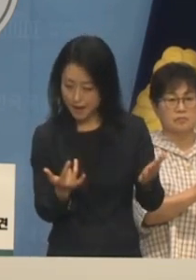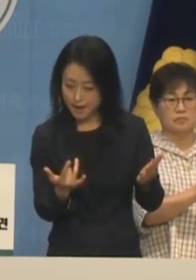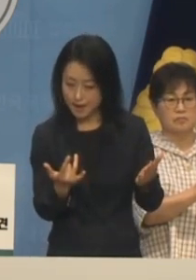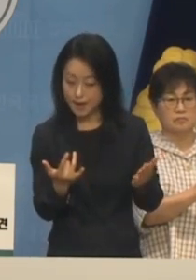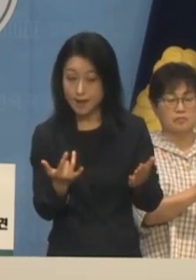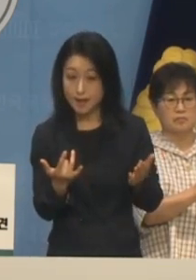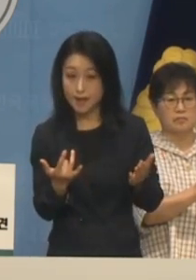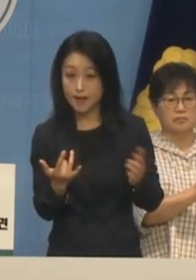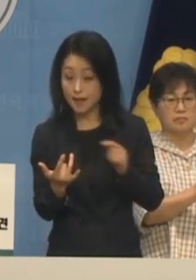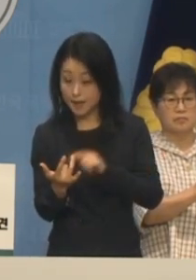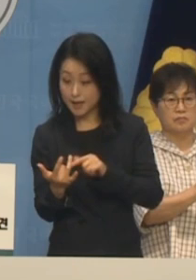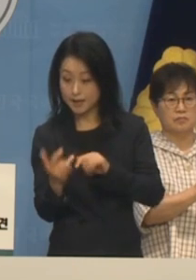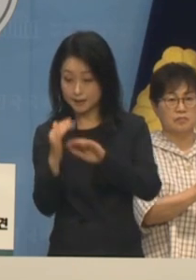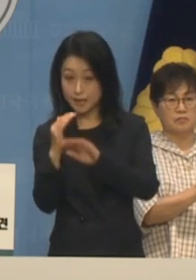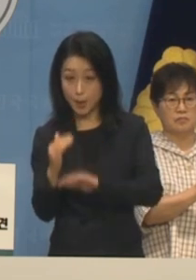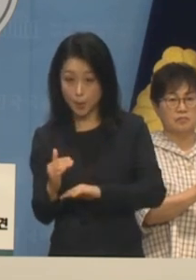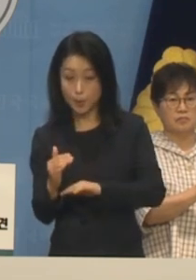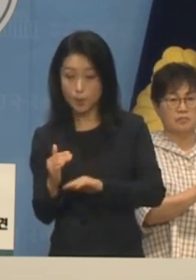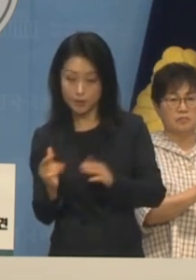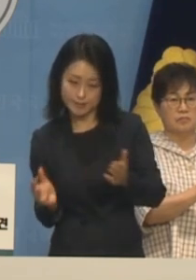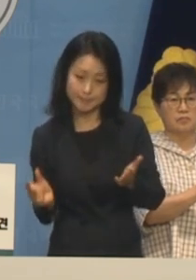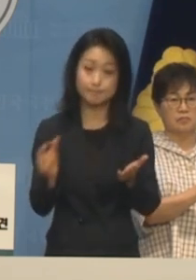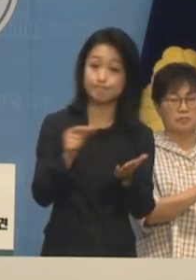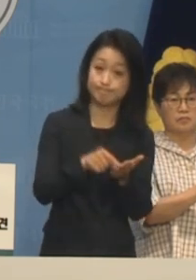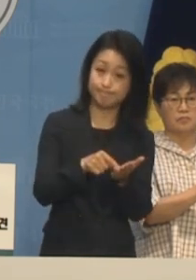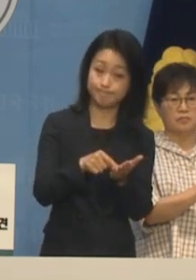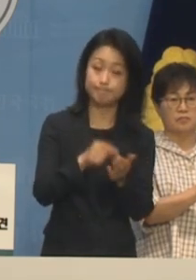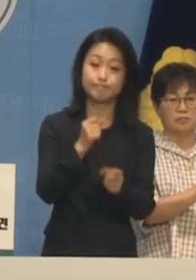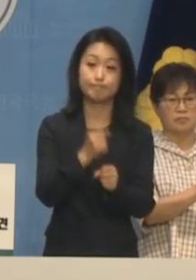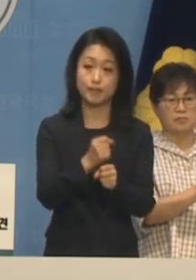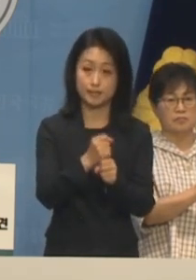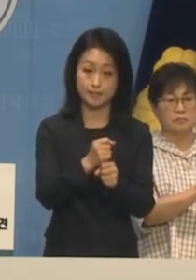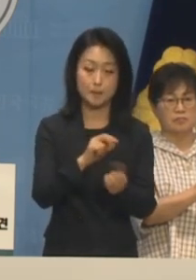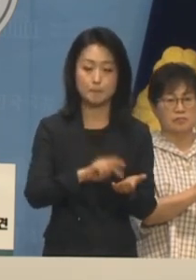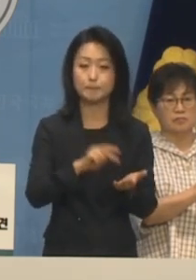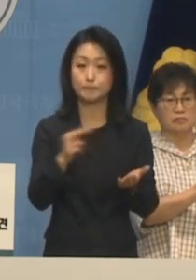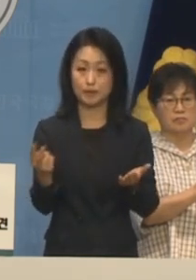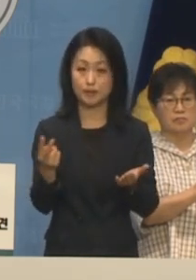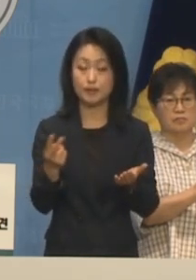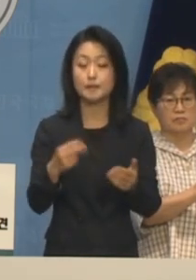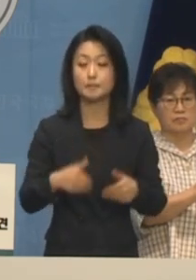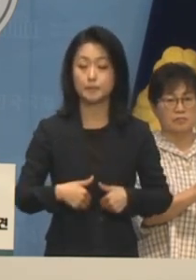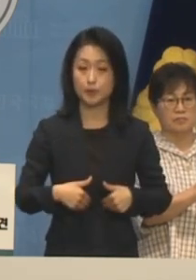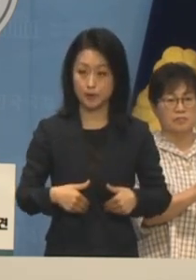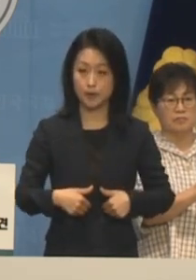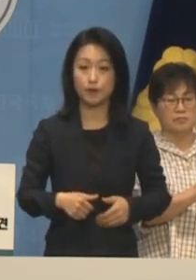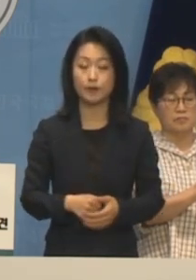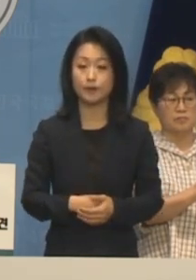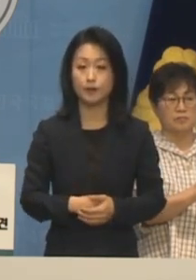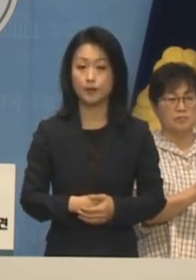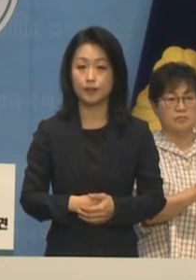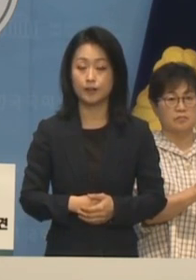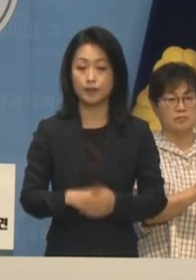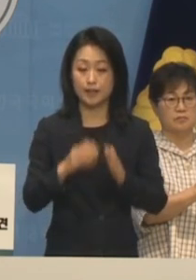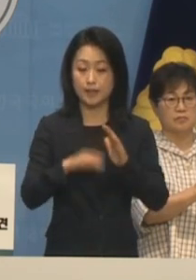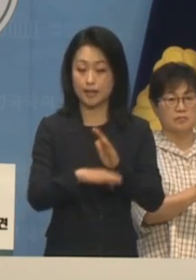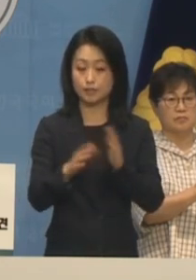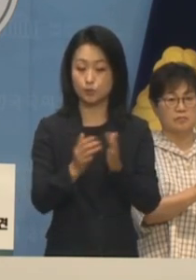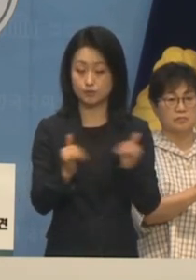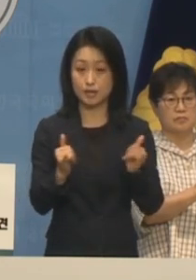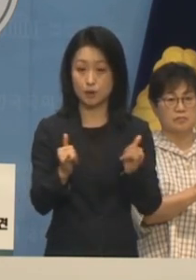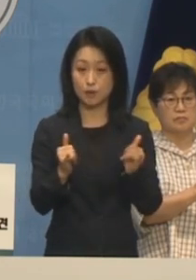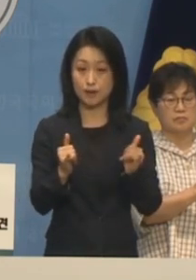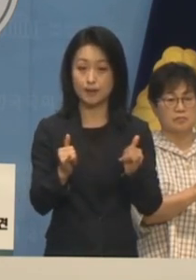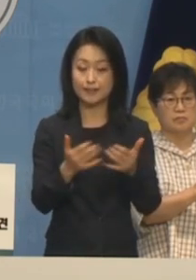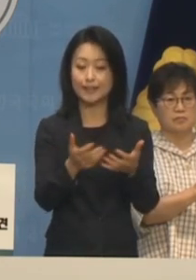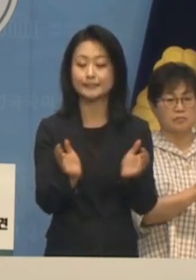포함해 가사 근로자법의 실효성을 높이기 위한 법 개정이 필요합니다. 가사 노동자 현장 단체와 함께